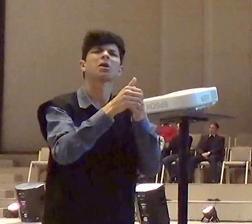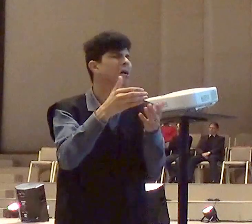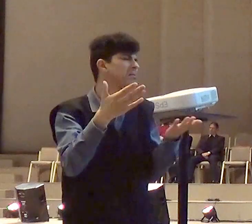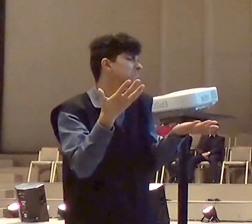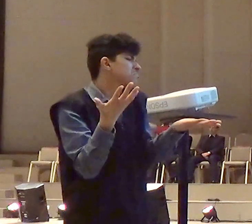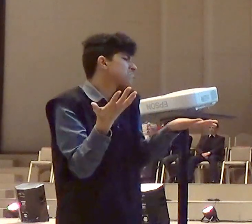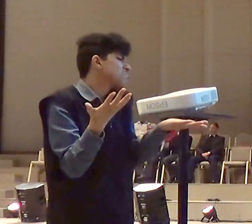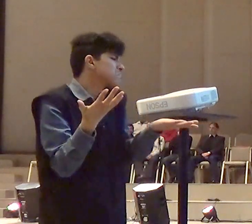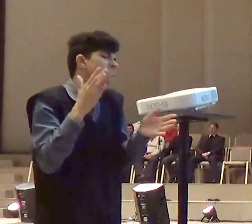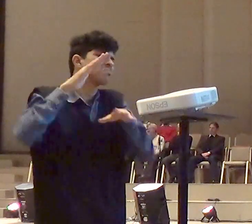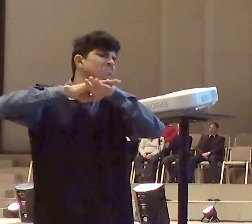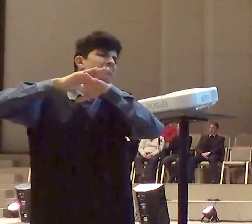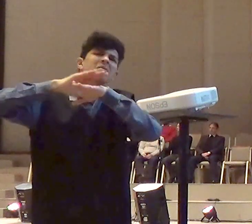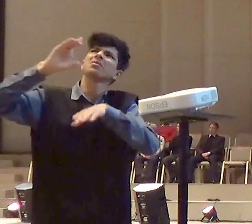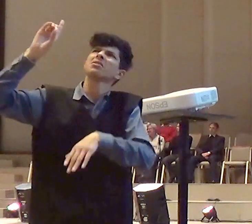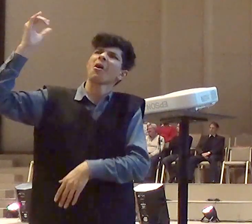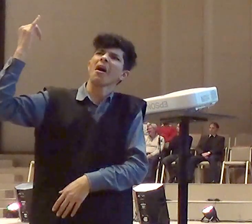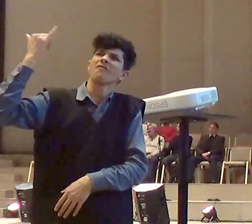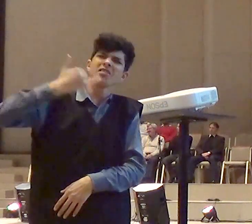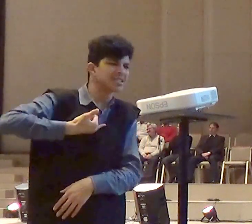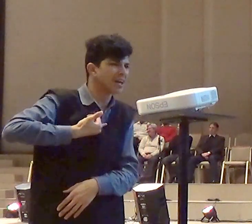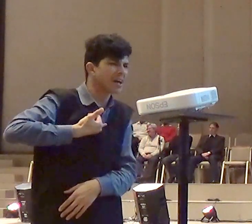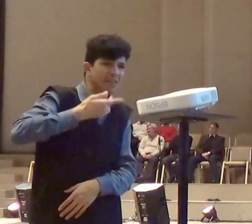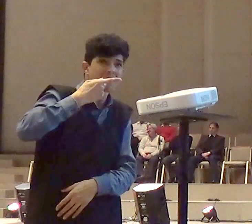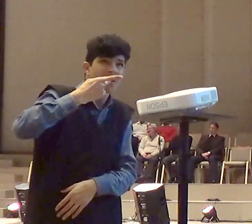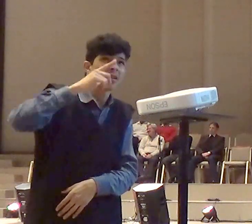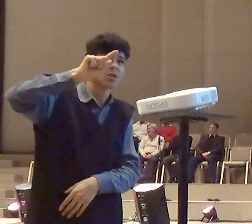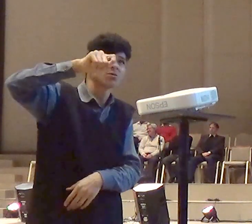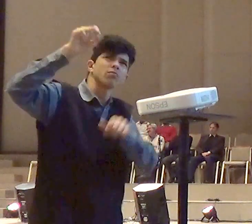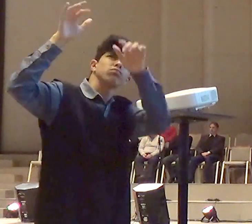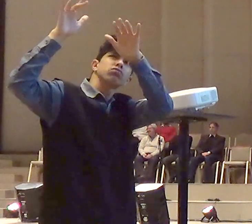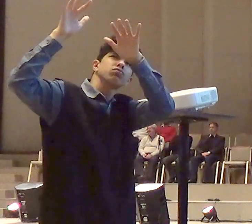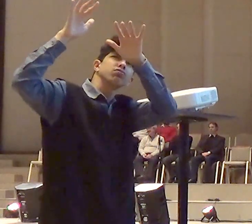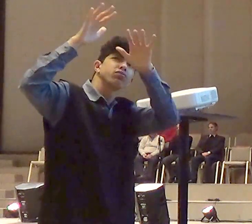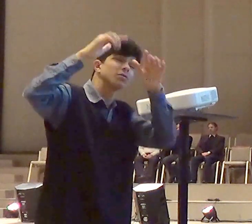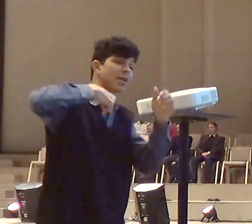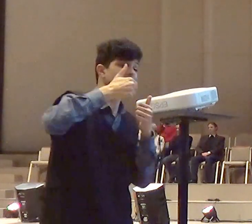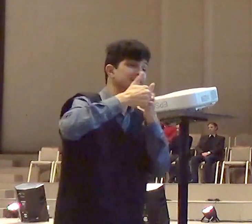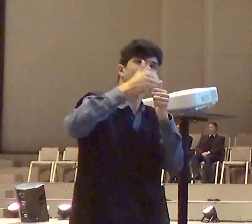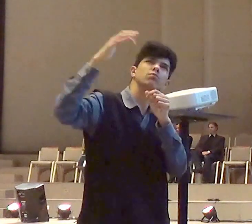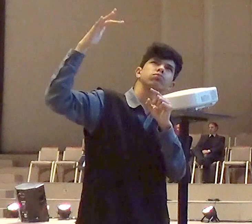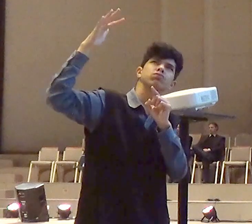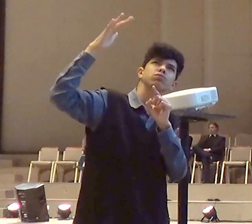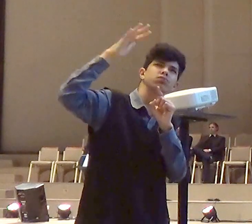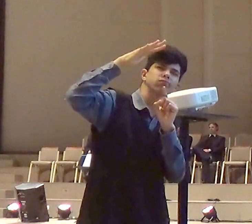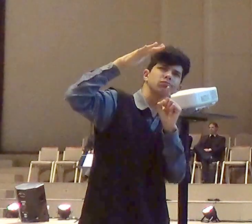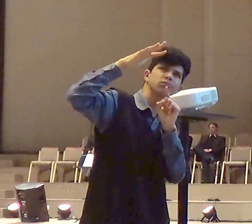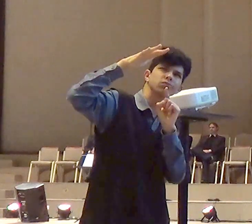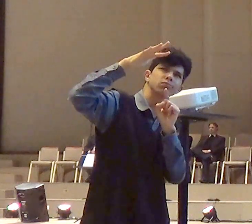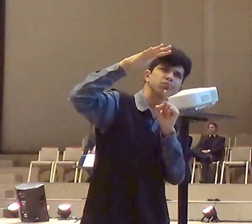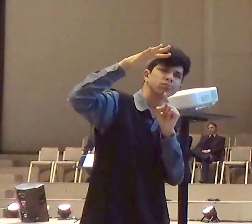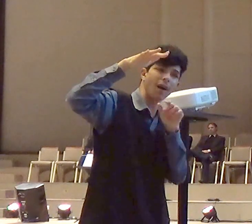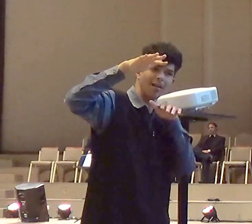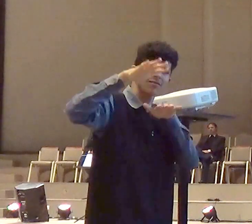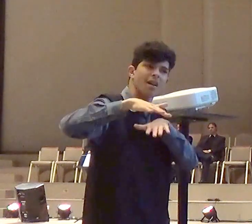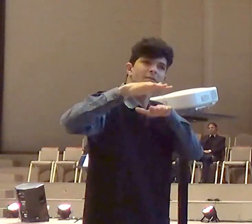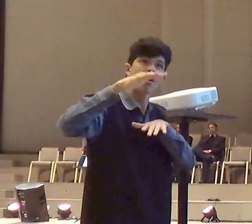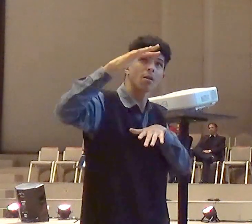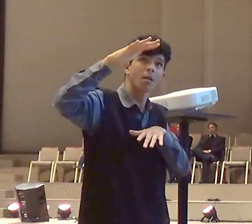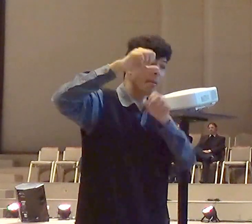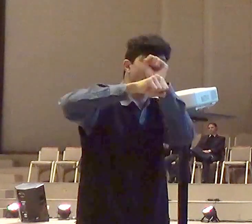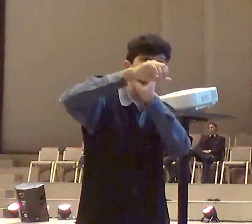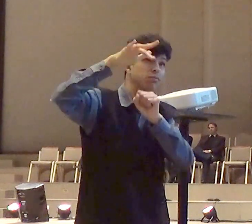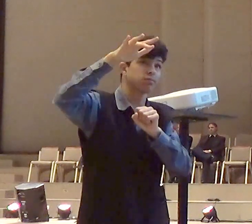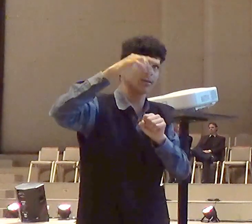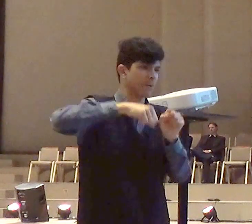Quando a nuvem se movimentar a gente vai Quando a nuvem parar a gente fica Mas